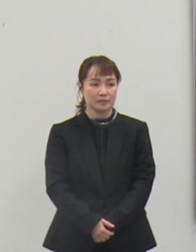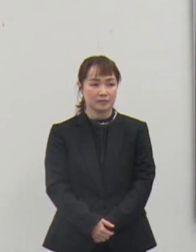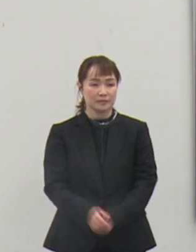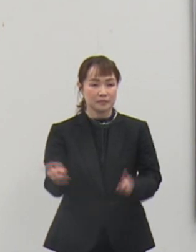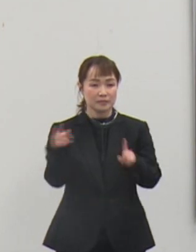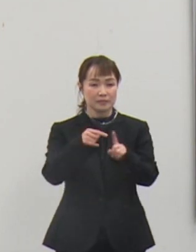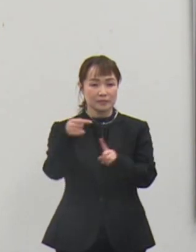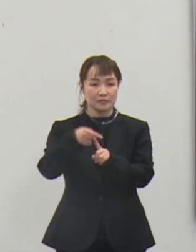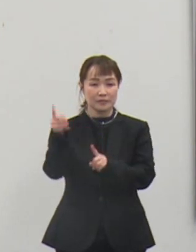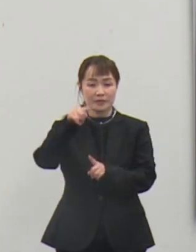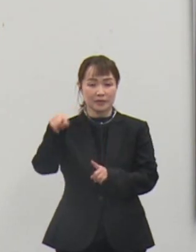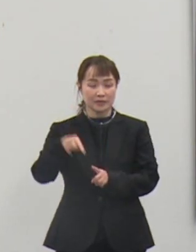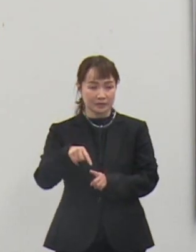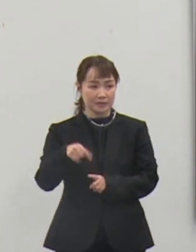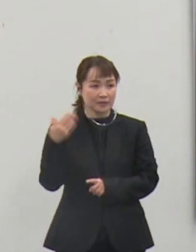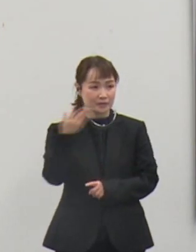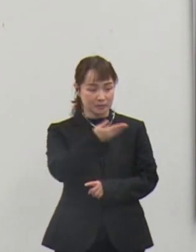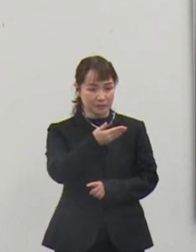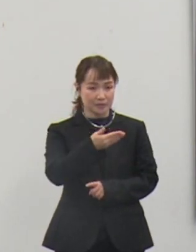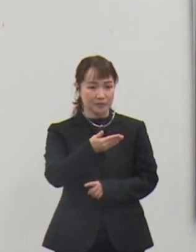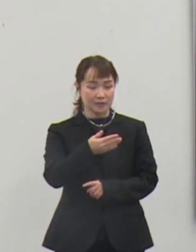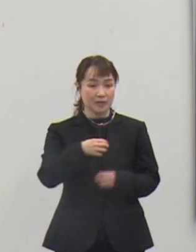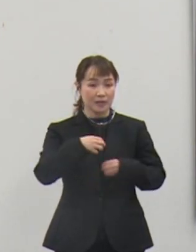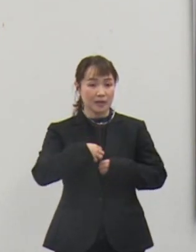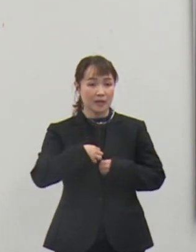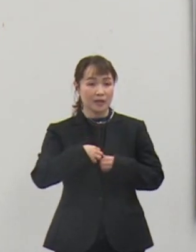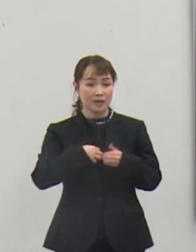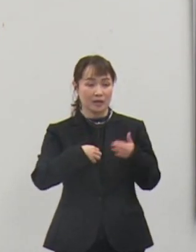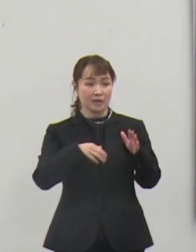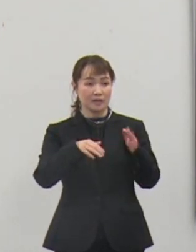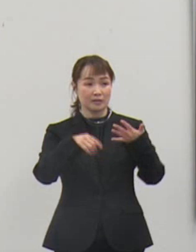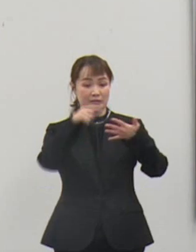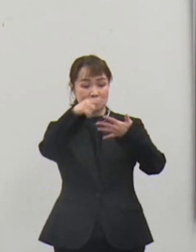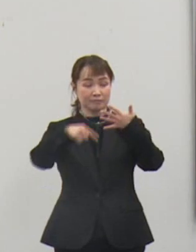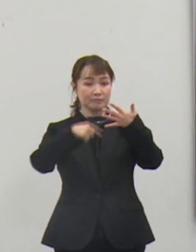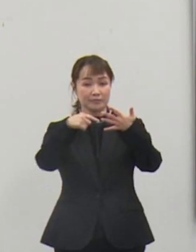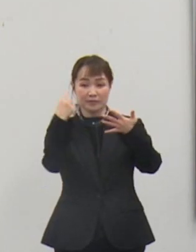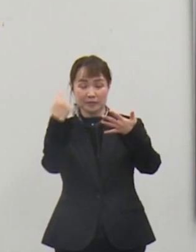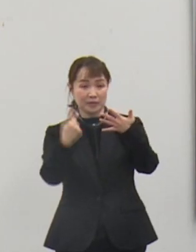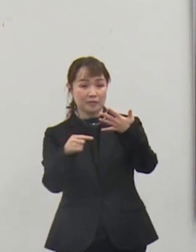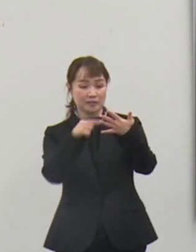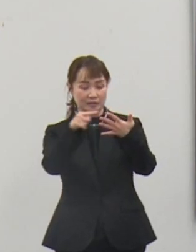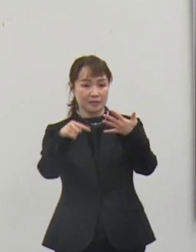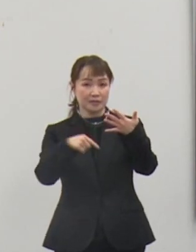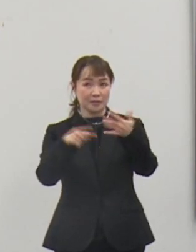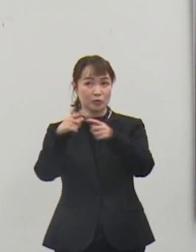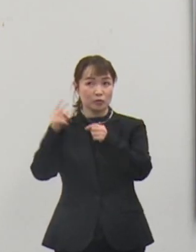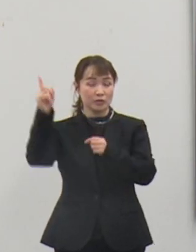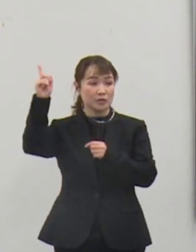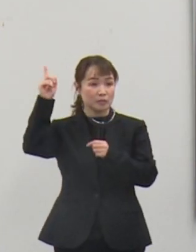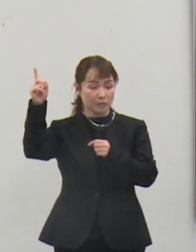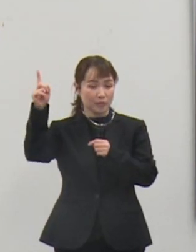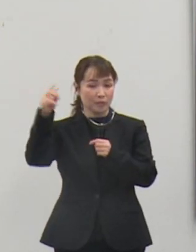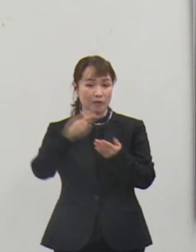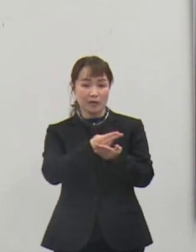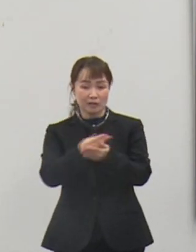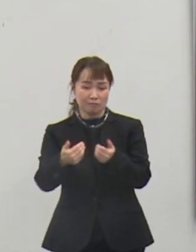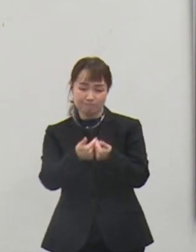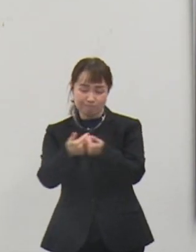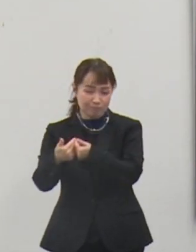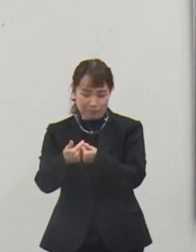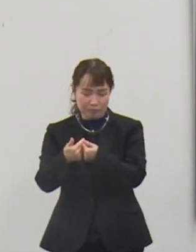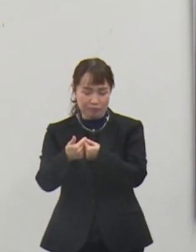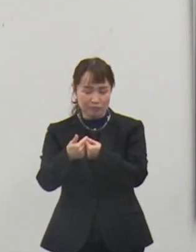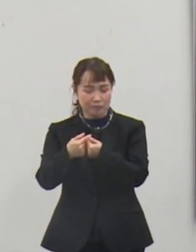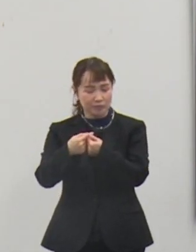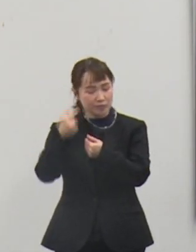CTS の高吉です。警戒基準 の見直しの件なんですけれども、先ほど国の方も医療の逼迫に重点を